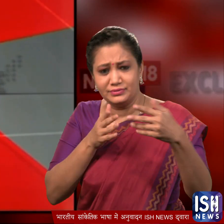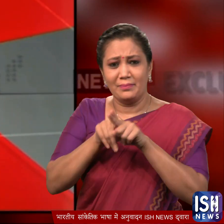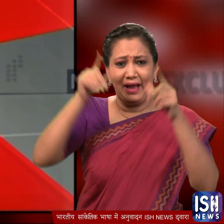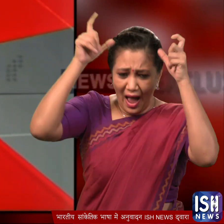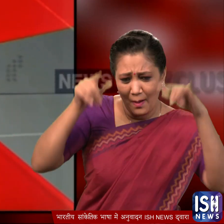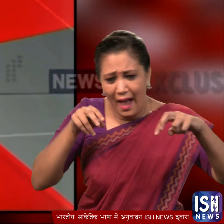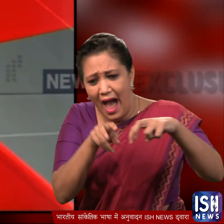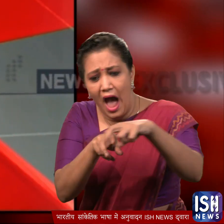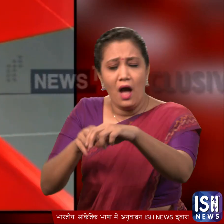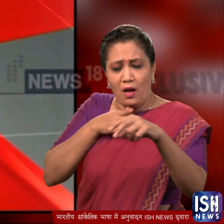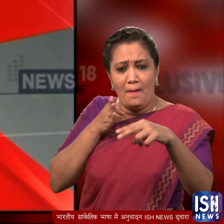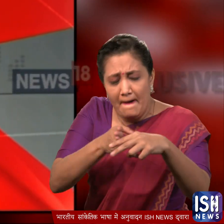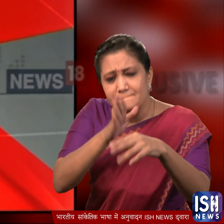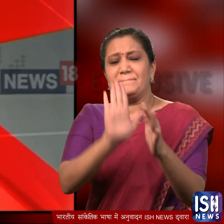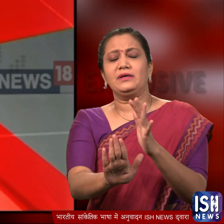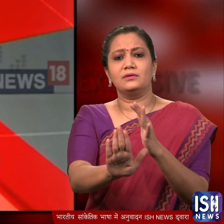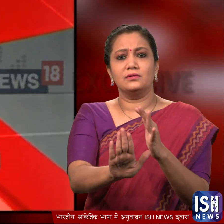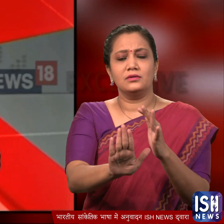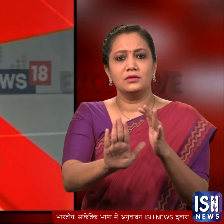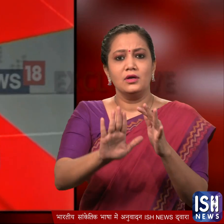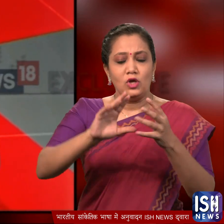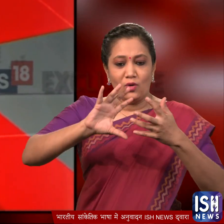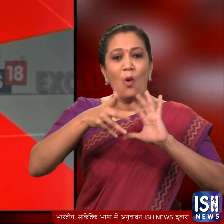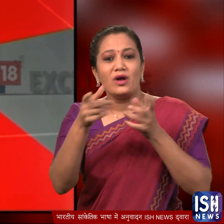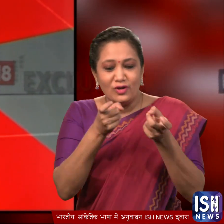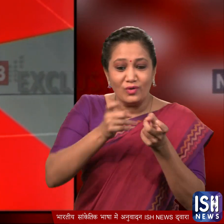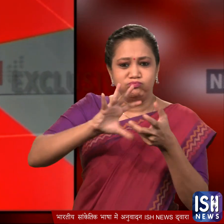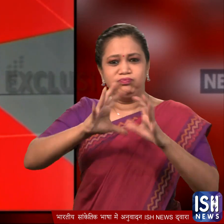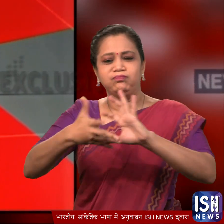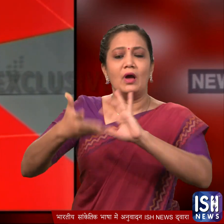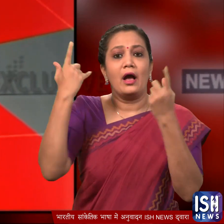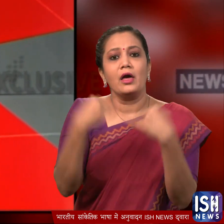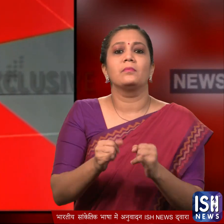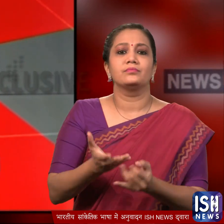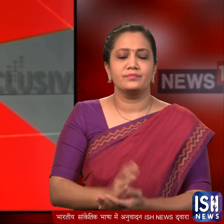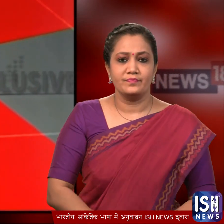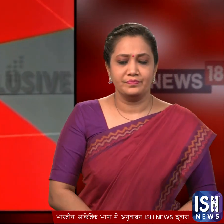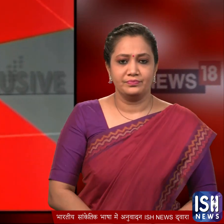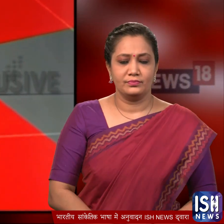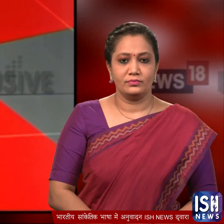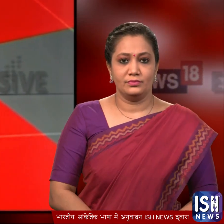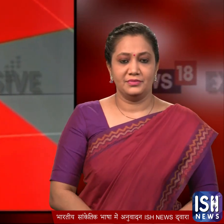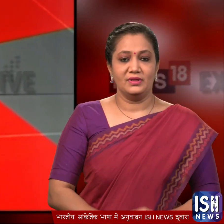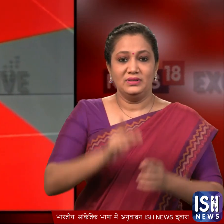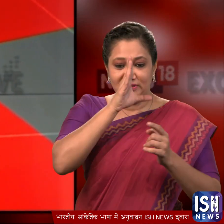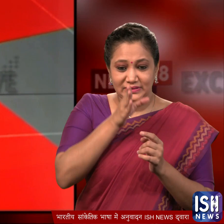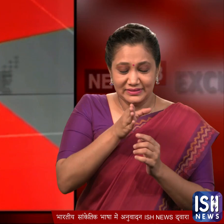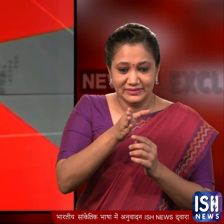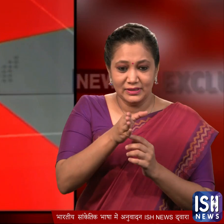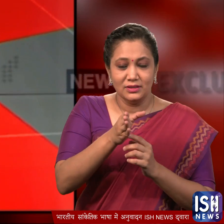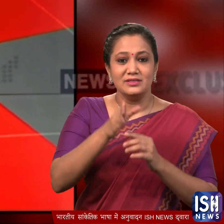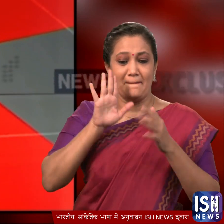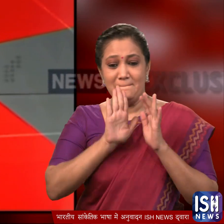दी। आशंका जताई जा रही है कि उसी वजह से ट्रेन के कंट्रोल सिस्टम में खराबी आ चुकी और चूंकि ट्रेन